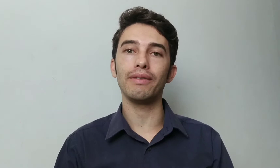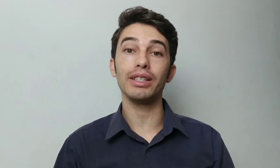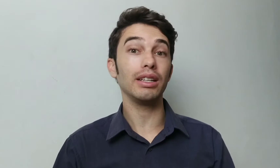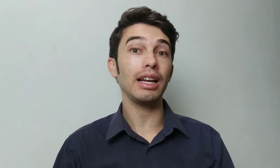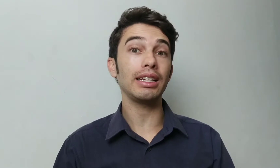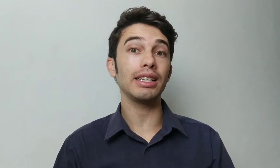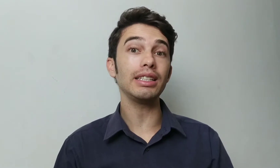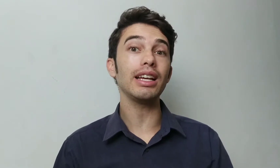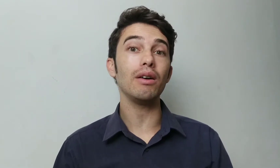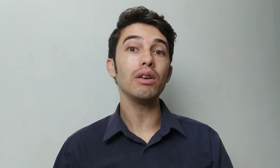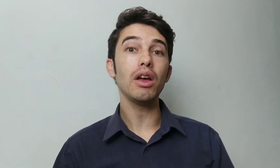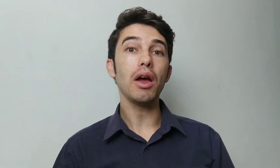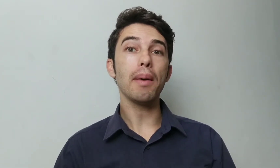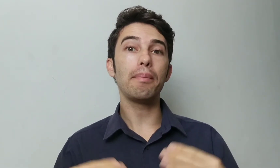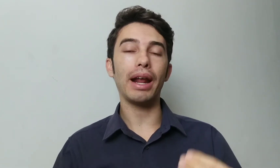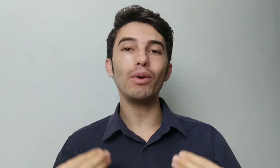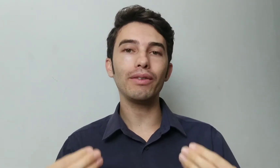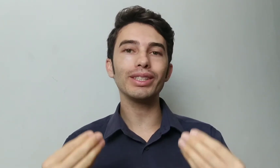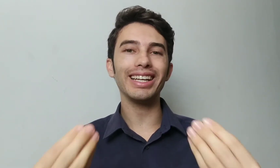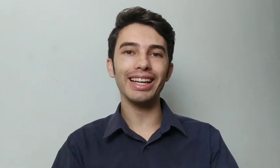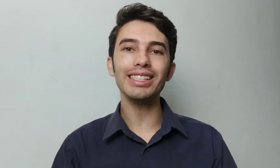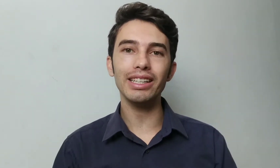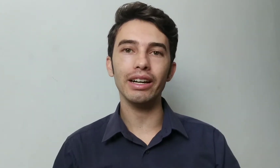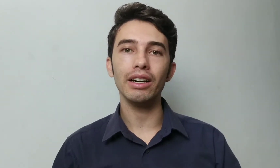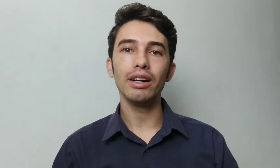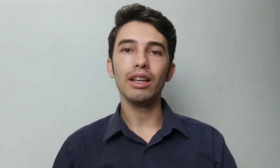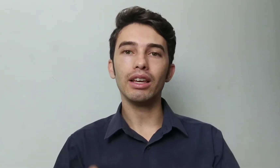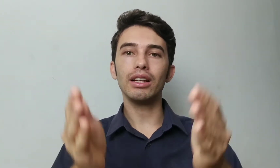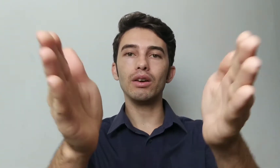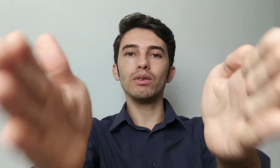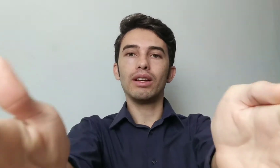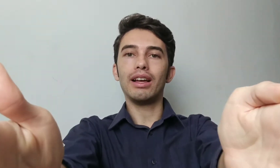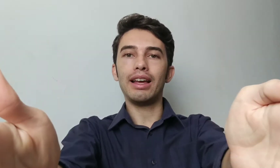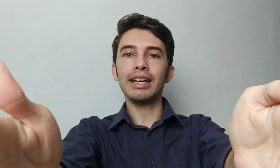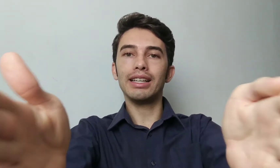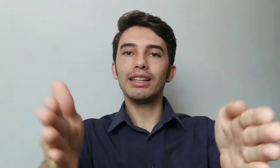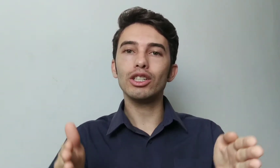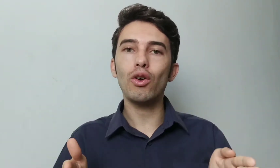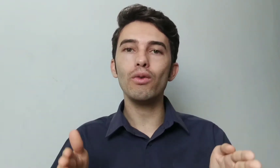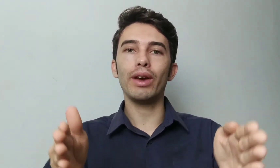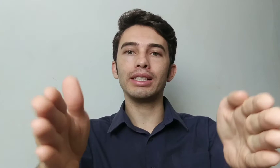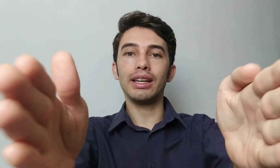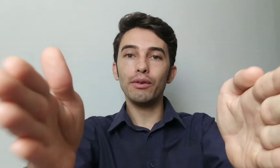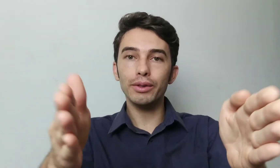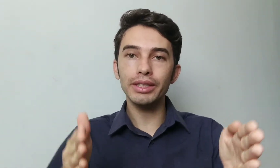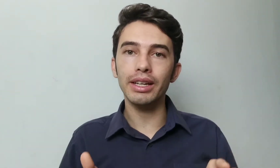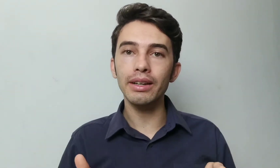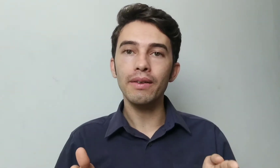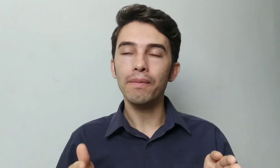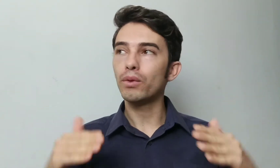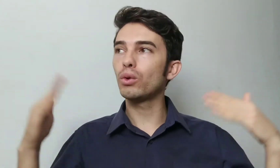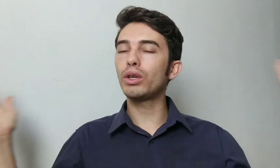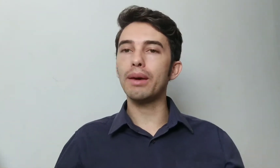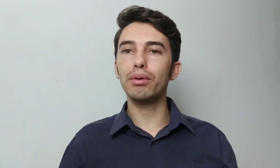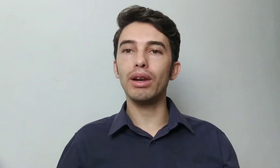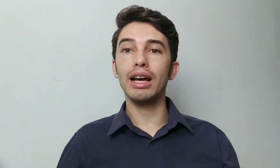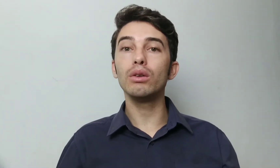fazendo ela é essencial para o que você quer dizer. Então, essa linha de conversa, eu, você, tudo que é para o lado,